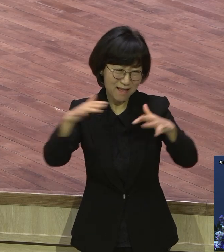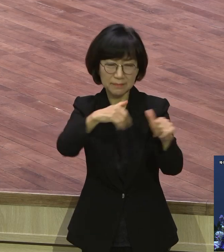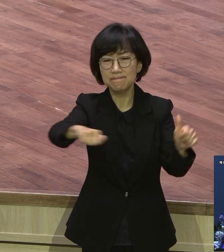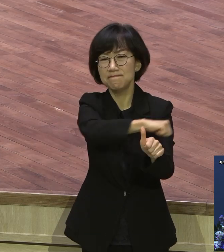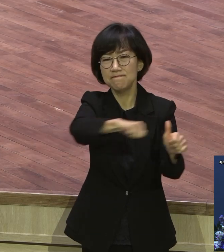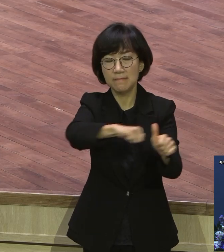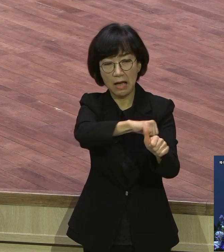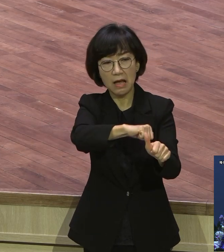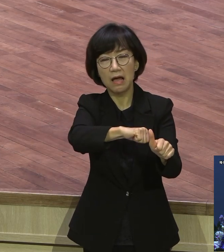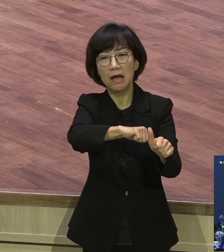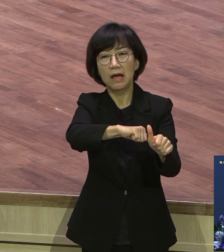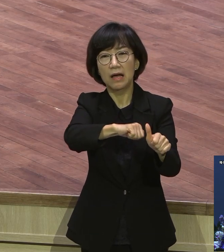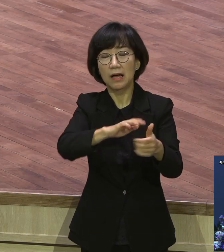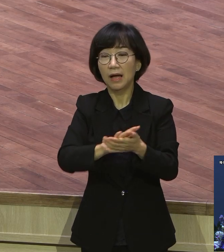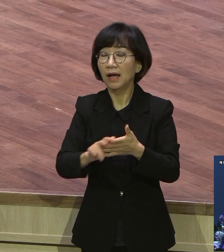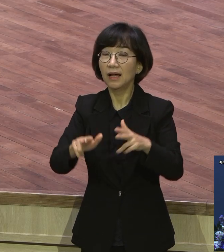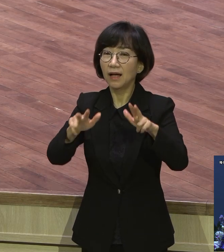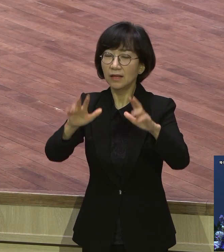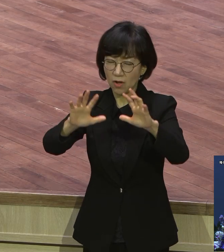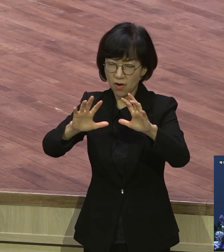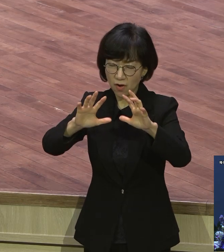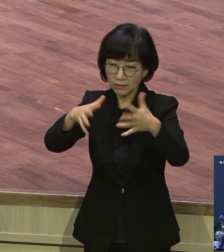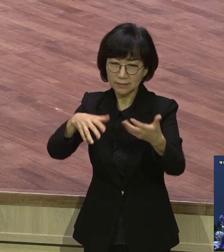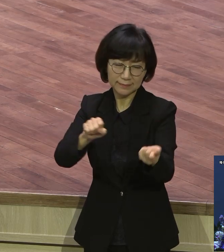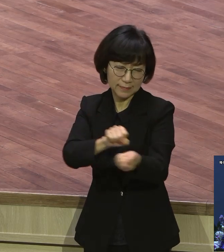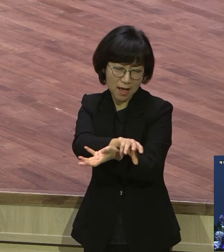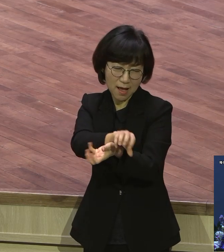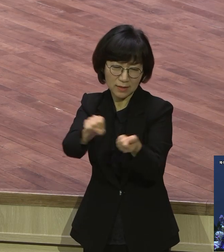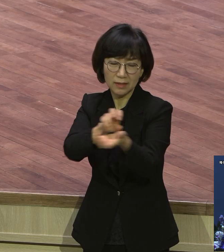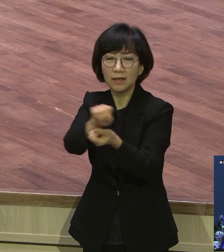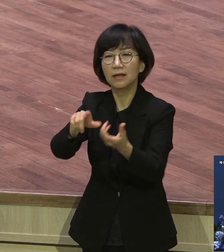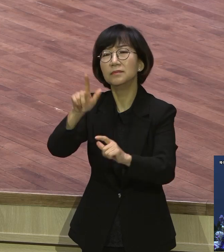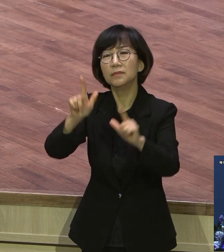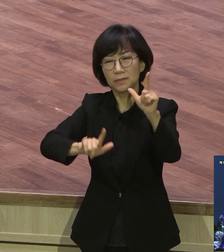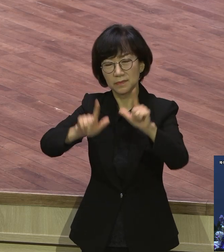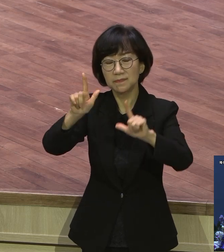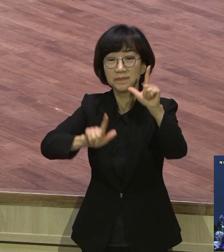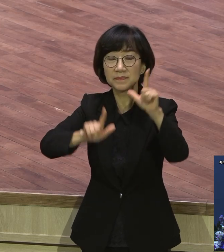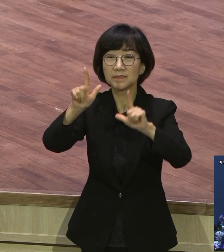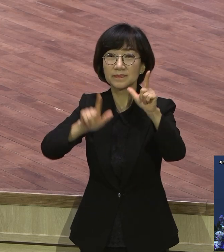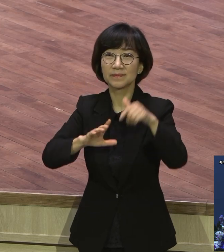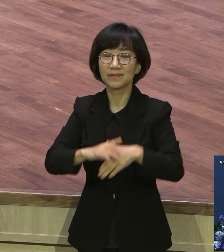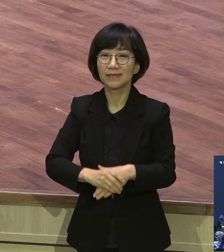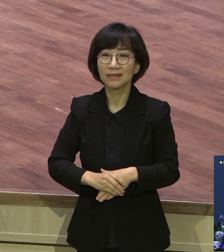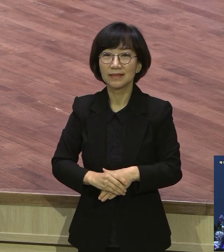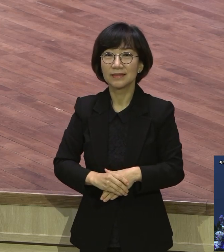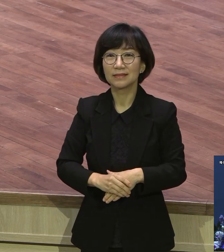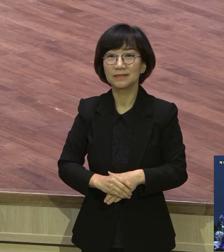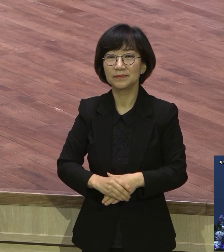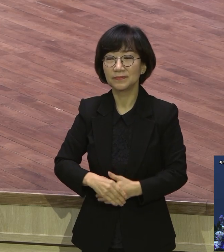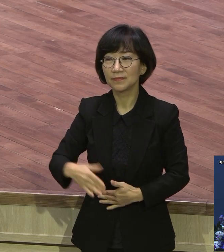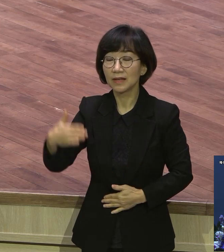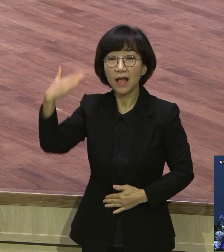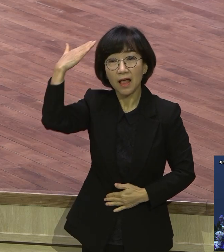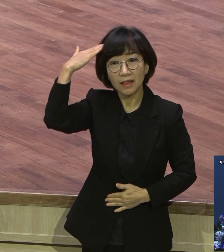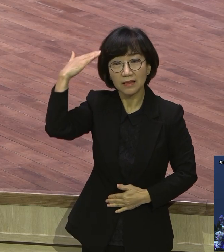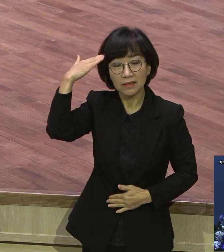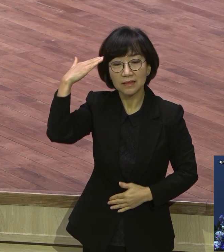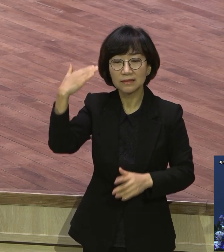지금 전 세계가 난리입니다. 한국교회의 대다수로 이런 지금